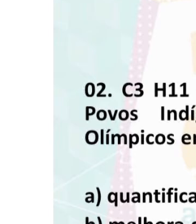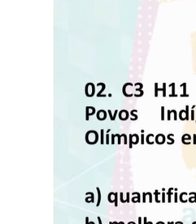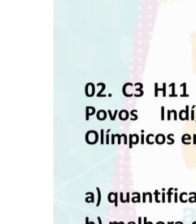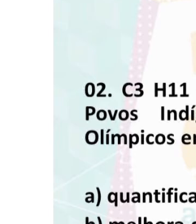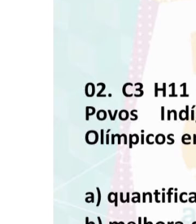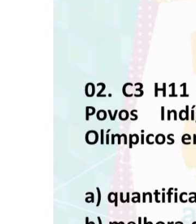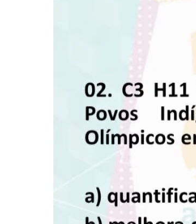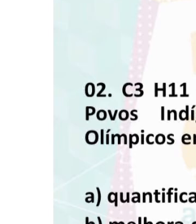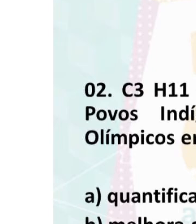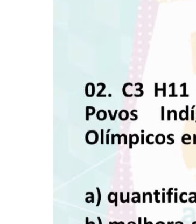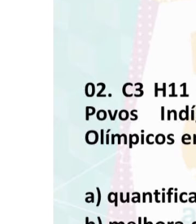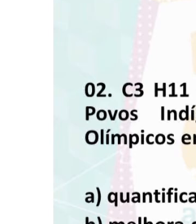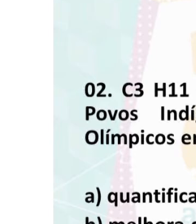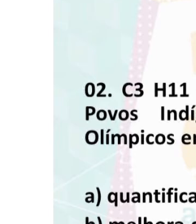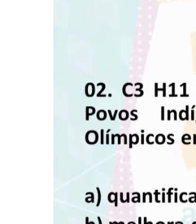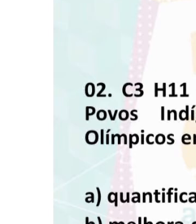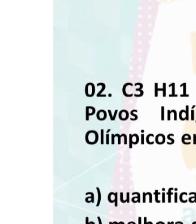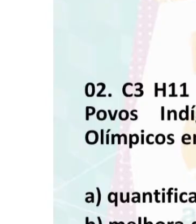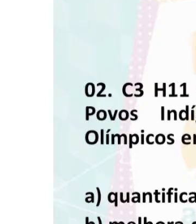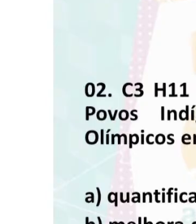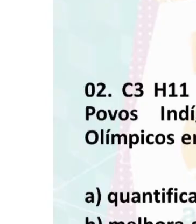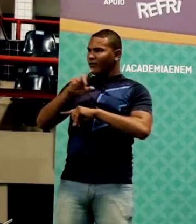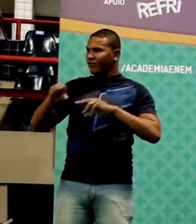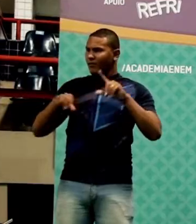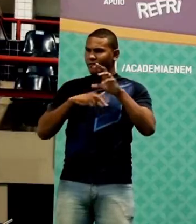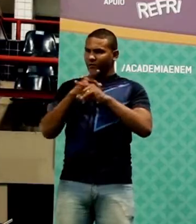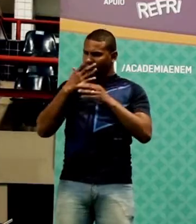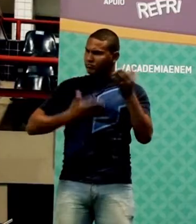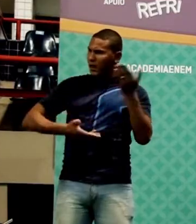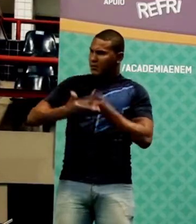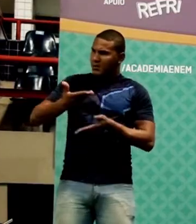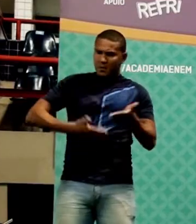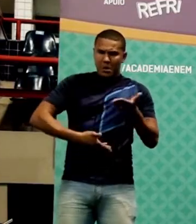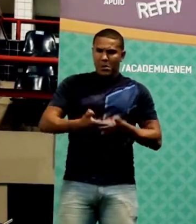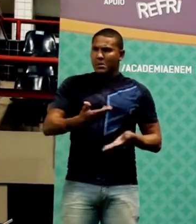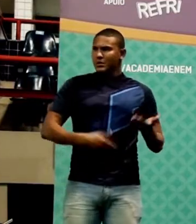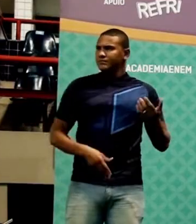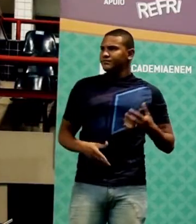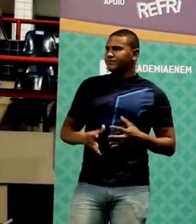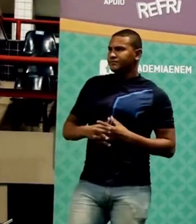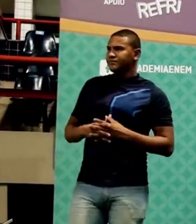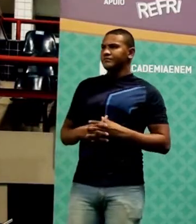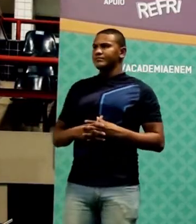a integração. Questão 3.